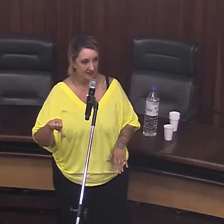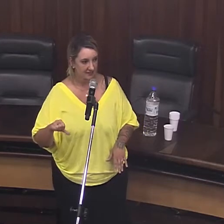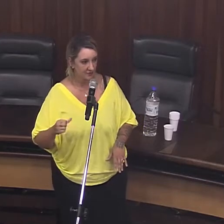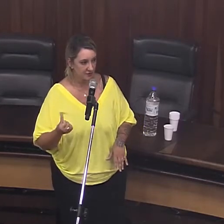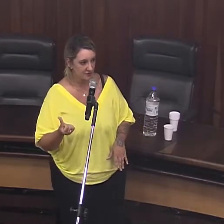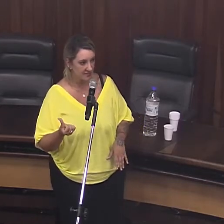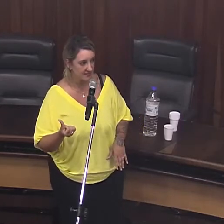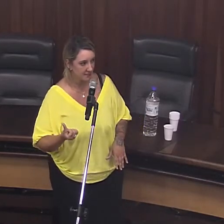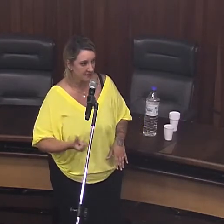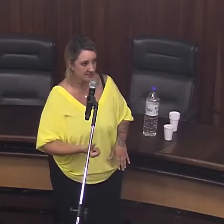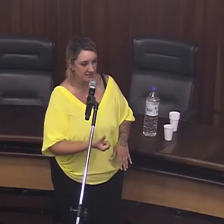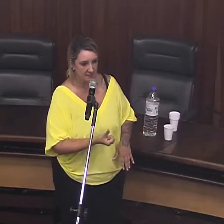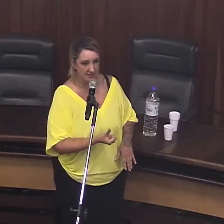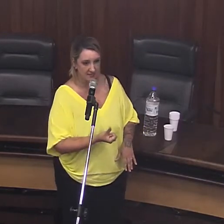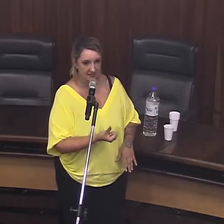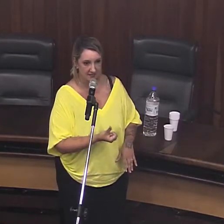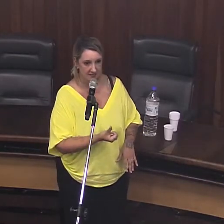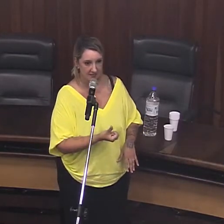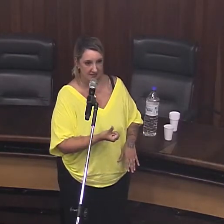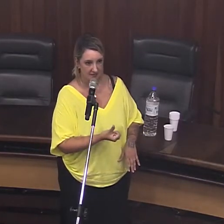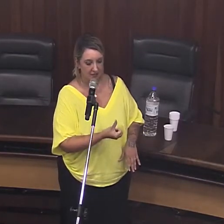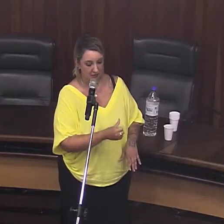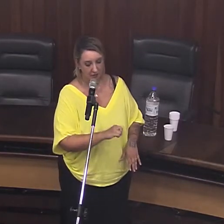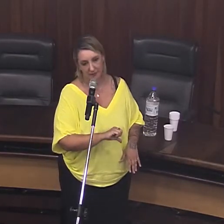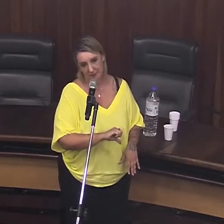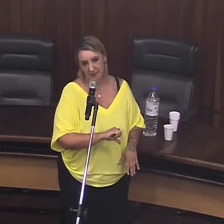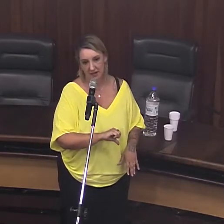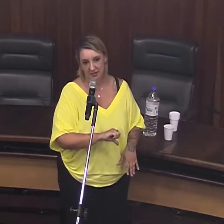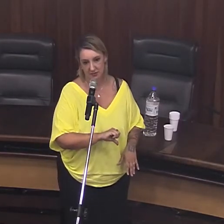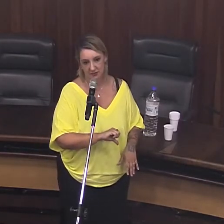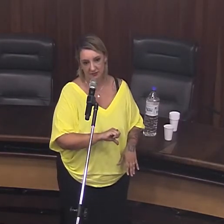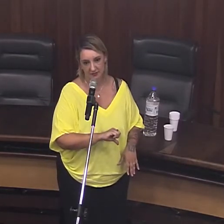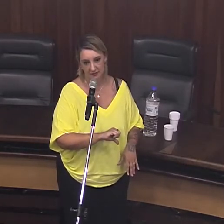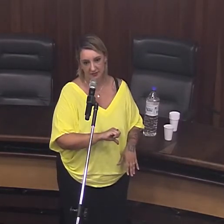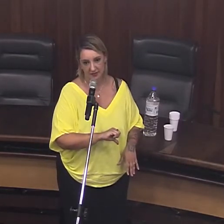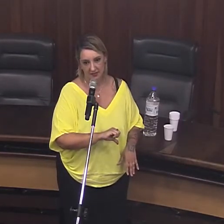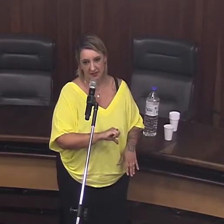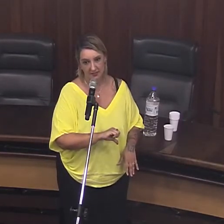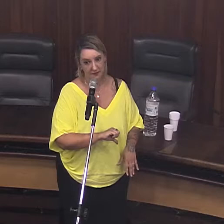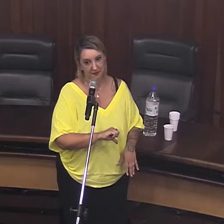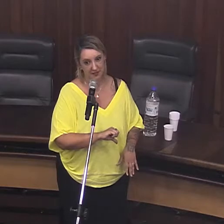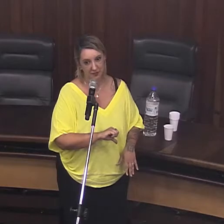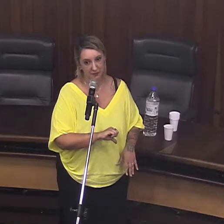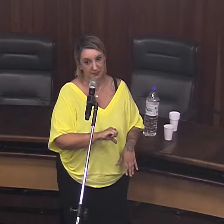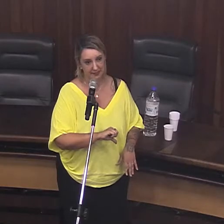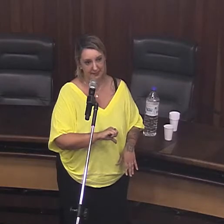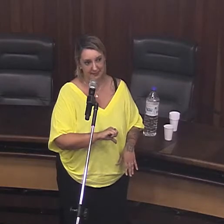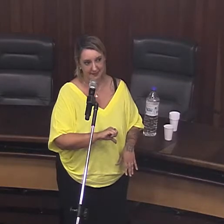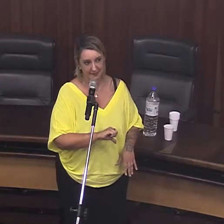Então, se o 6 é para cima, o 9 é para baixo. E se eu fizer os dois, ai, ai, ai.